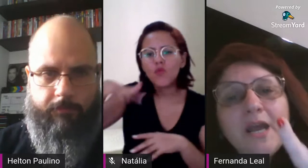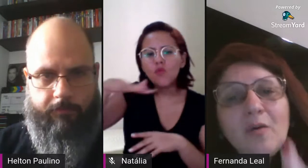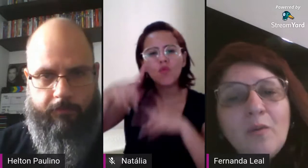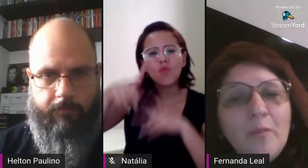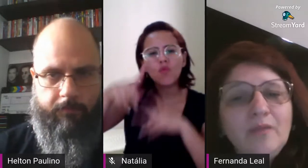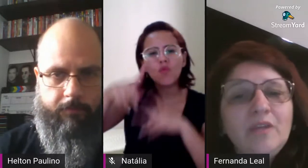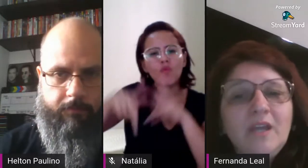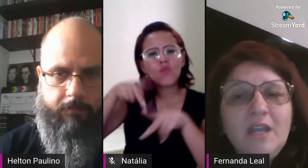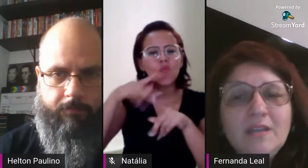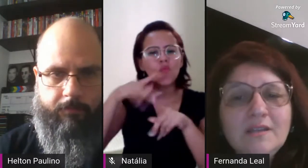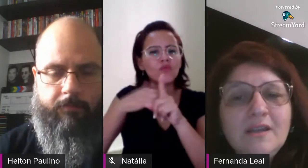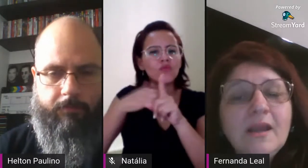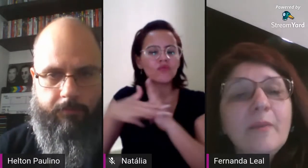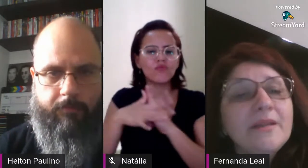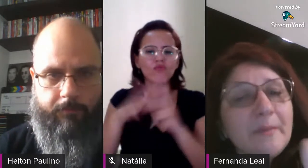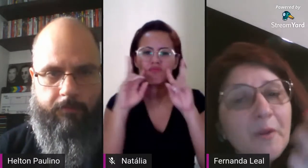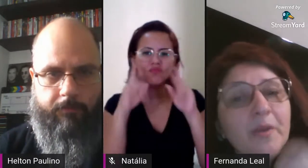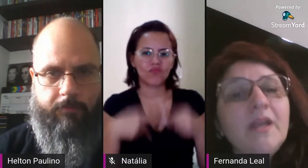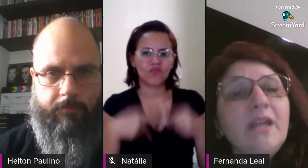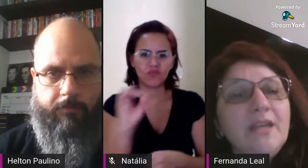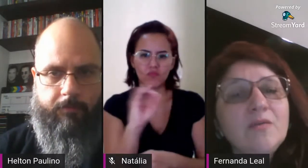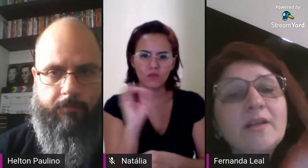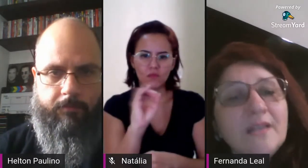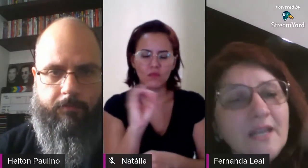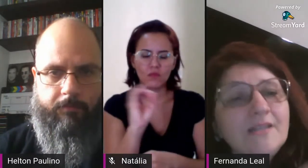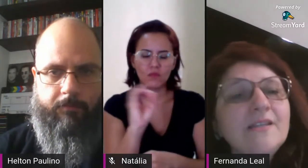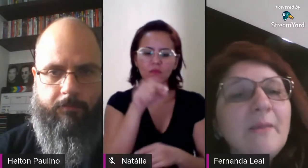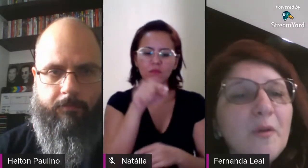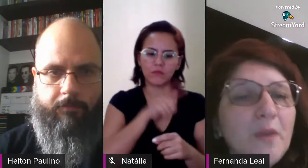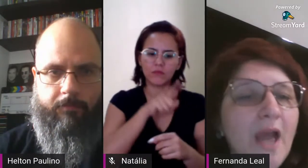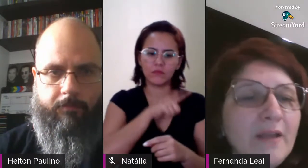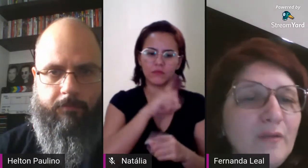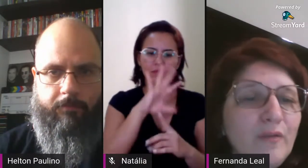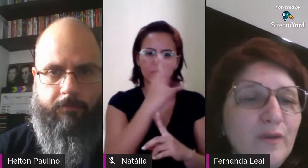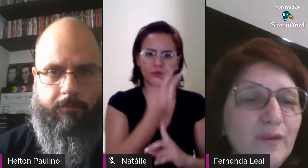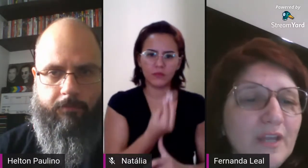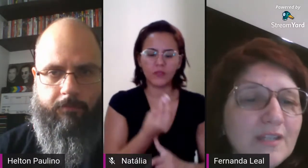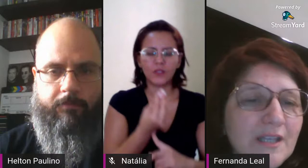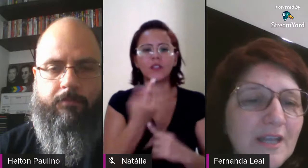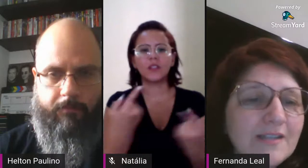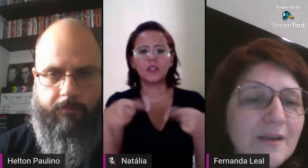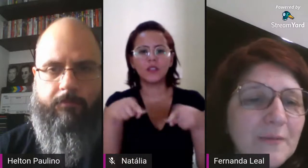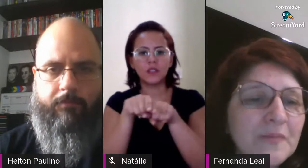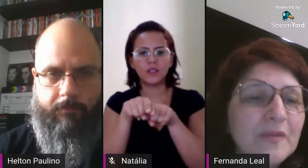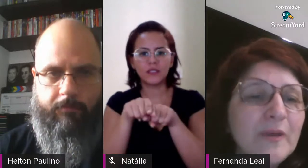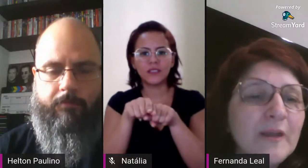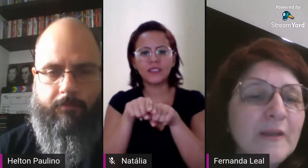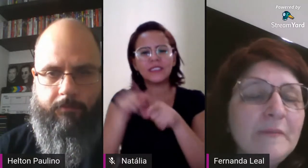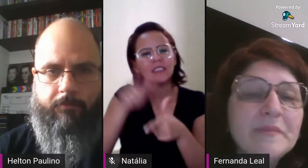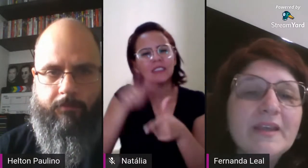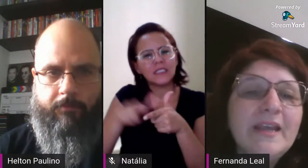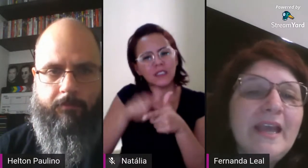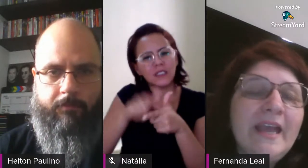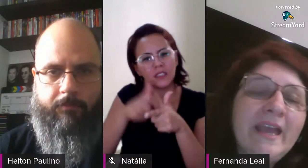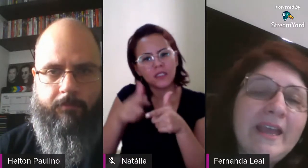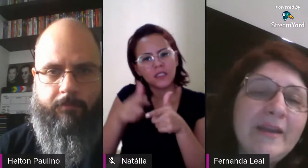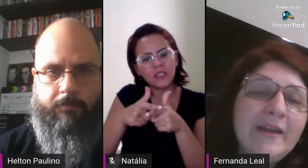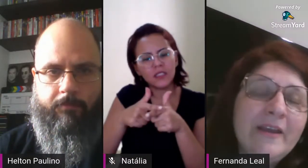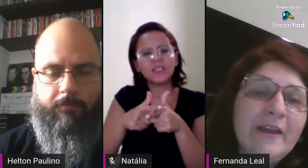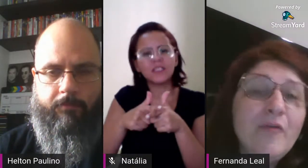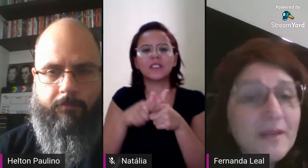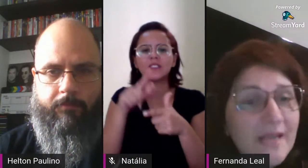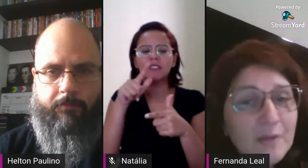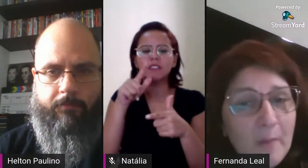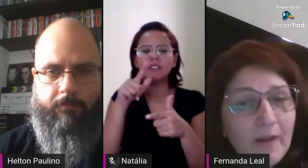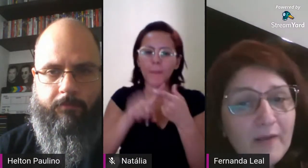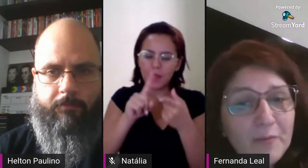para o momento de crise, mas a própria crise ou as crises que a própria arte vive nessa direção, não é? Eu